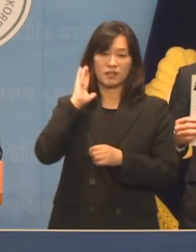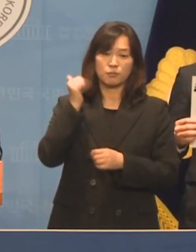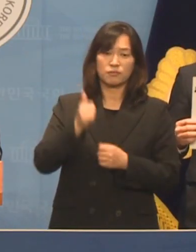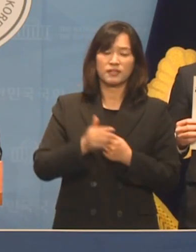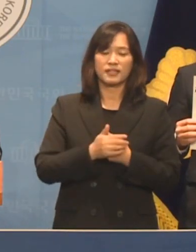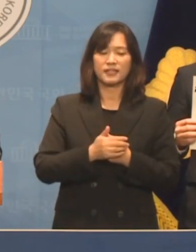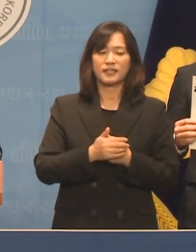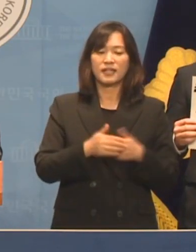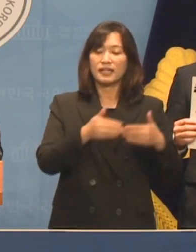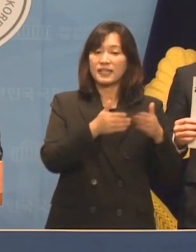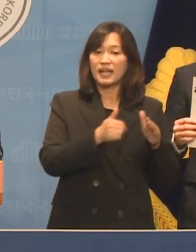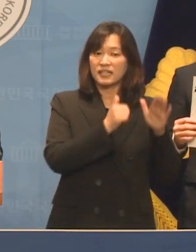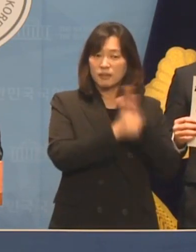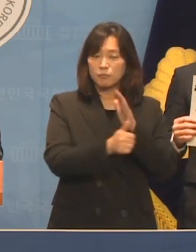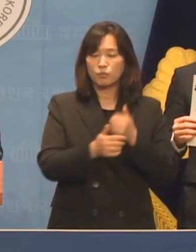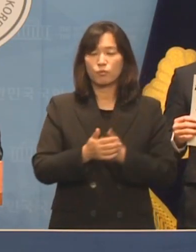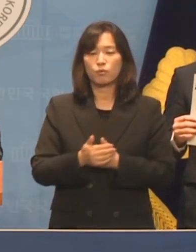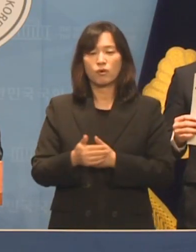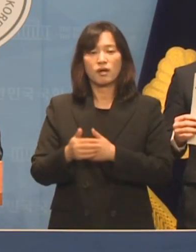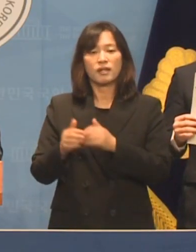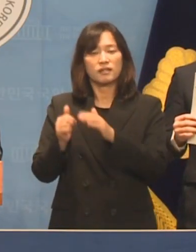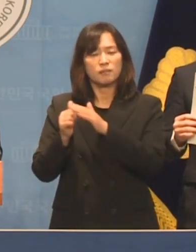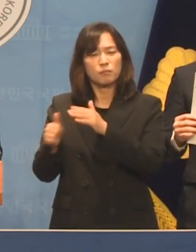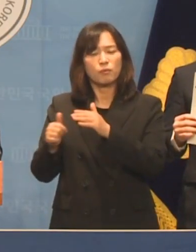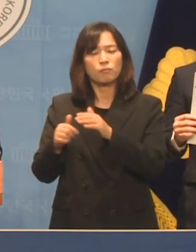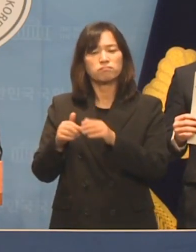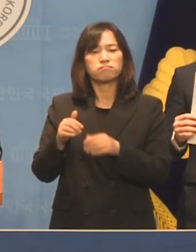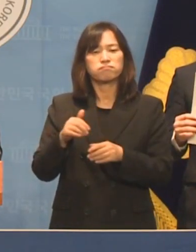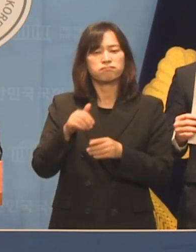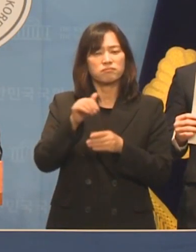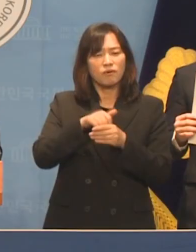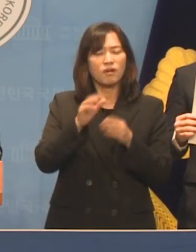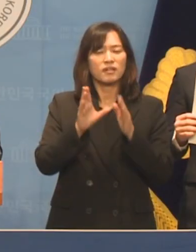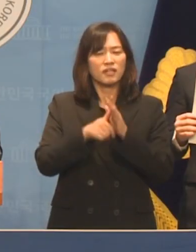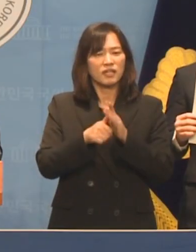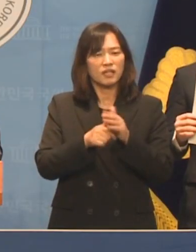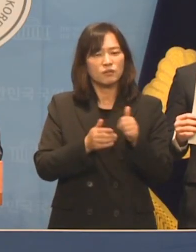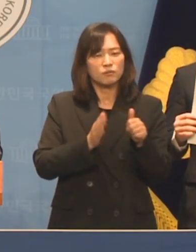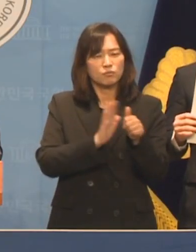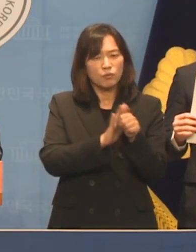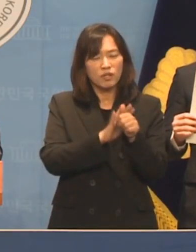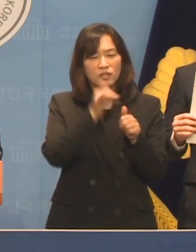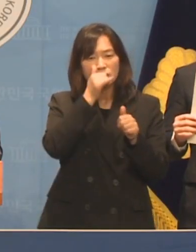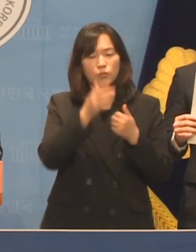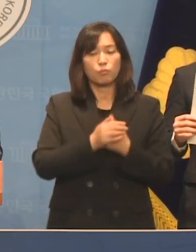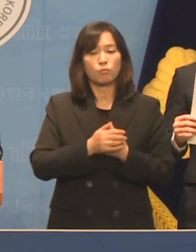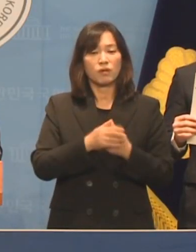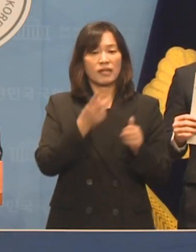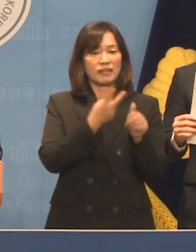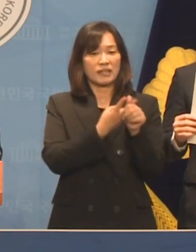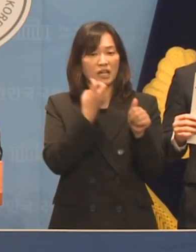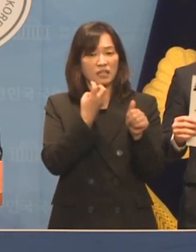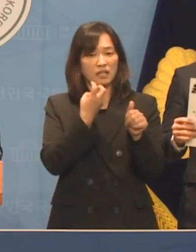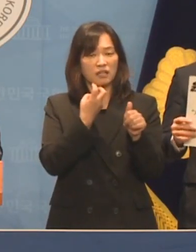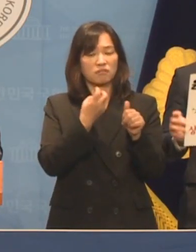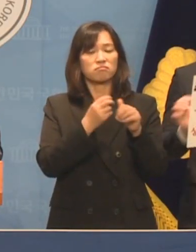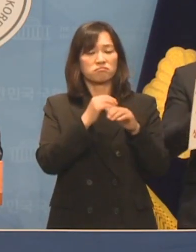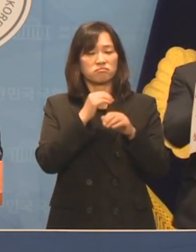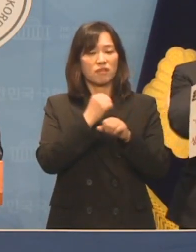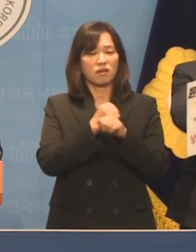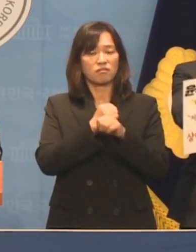당대표, 원내대표, 공천관리위원장 등의 인사에 개입했다는 이유만으로 탄핵 사유가